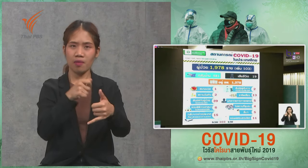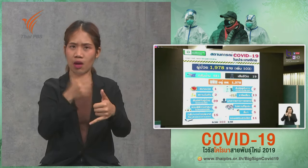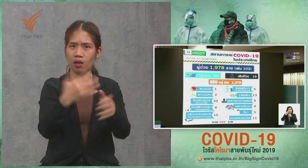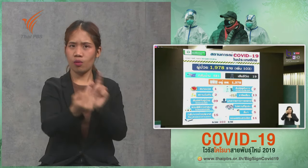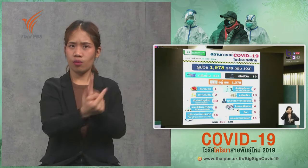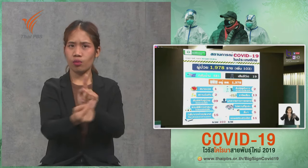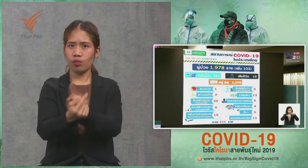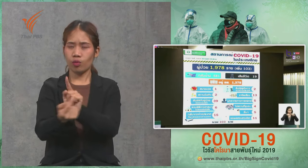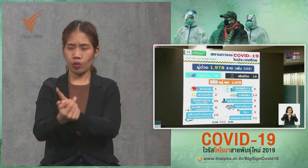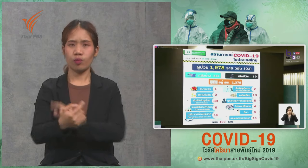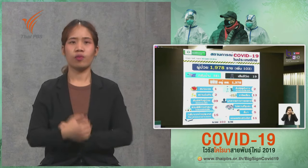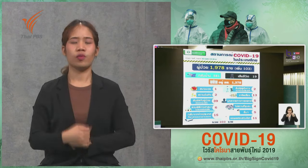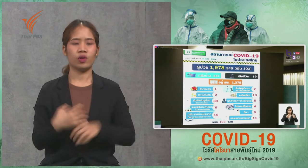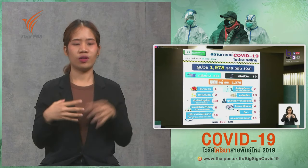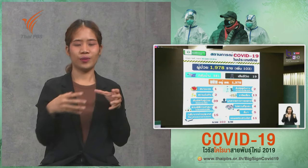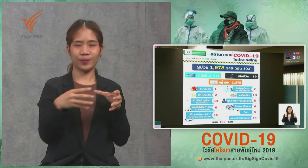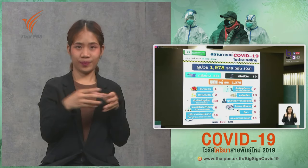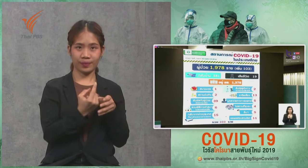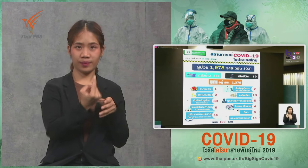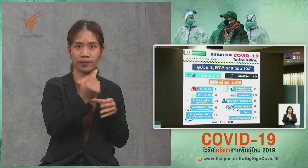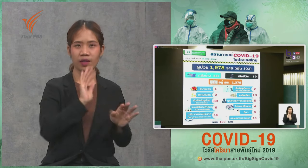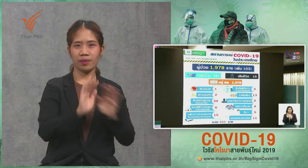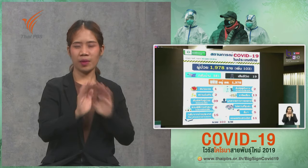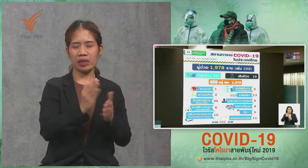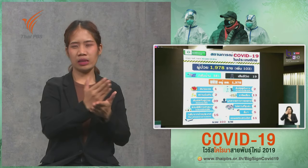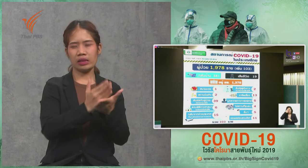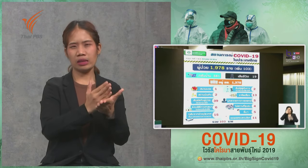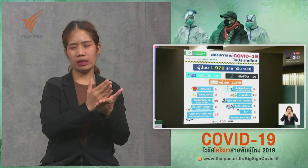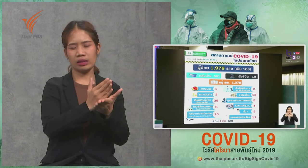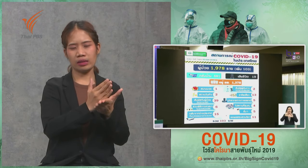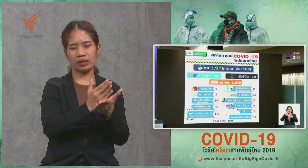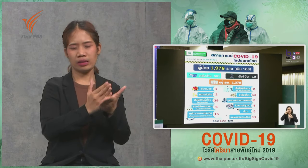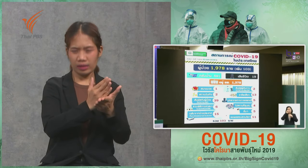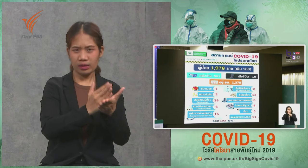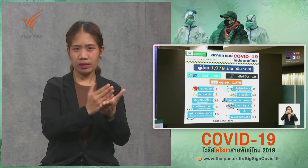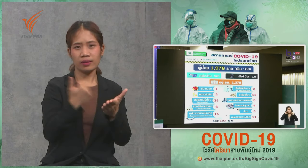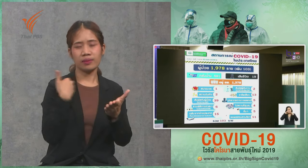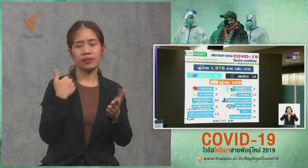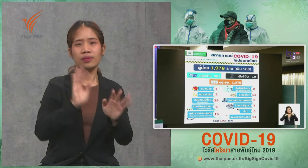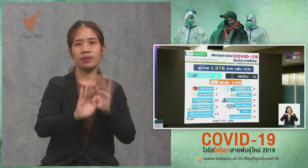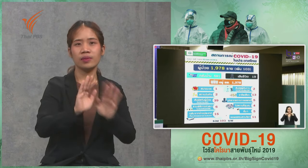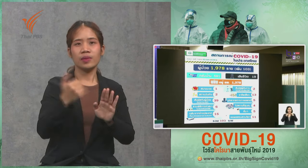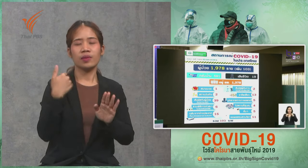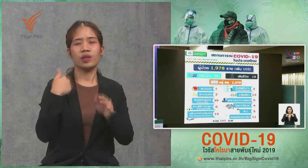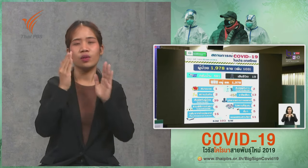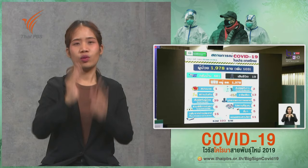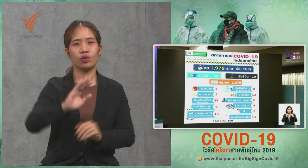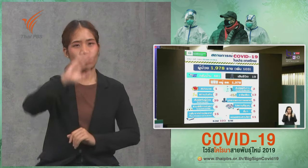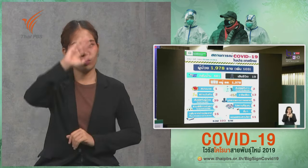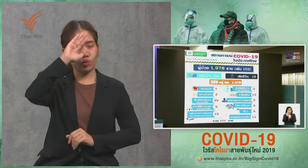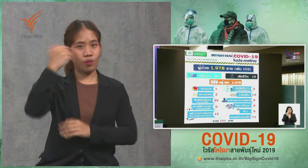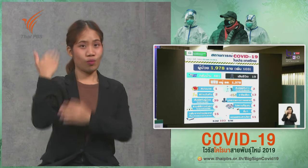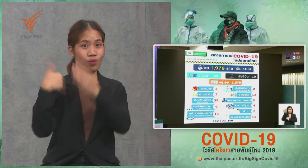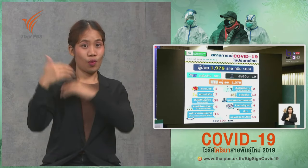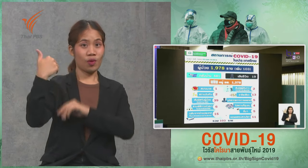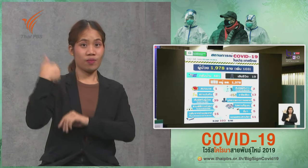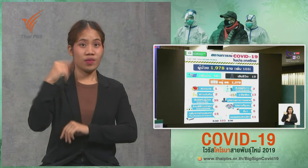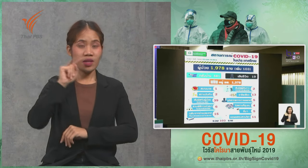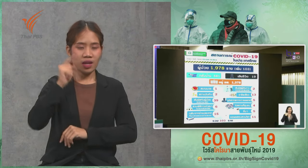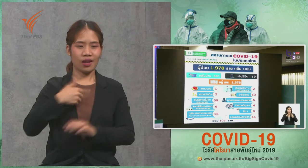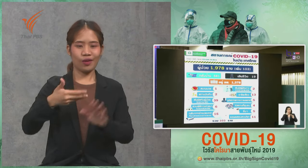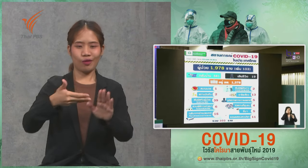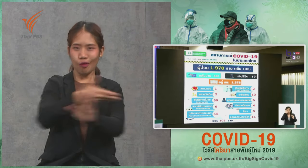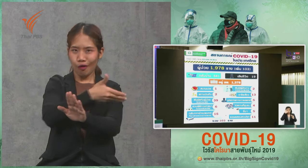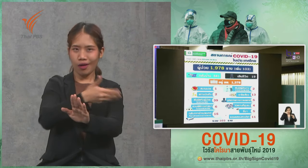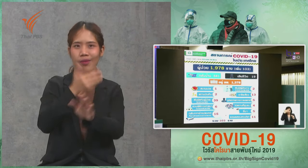าผู้ป่วยกลุ่มนึงนะครับประมาณเกือบครึ่งนะครับไม่ถึงครึ่งดีนะครับมีเป็นผู้ป่วยที่มีประวัติสัมผัสจากกับผู้ป่ว